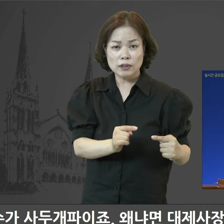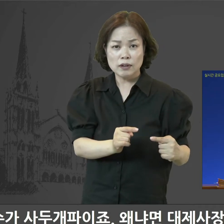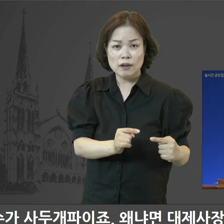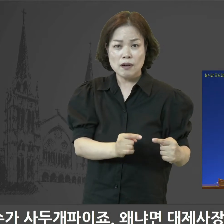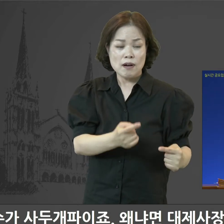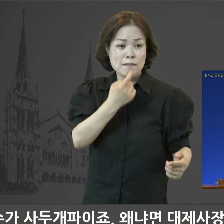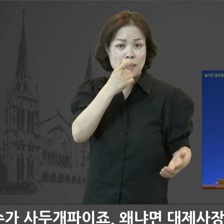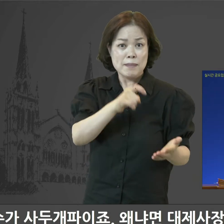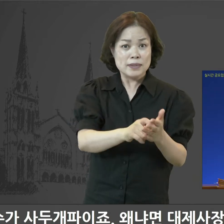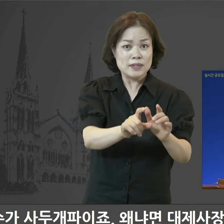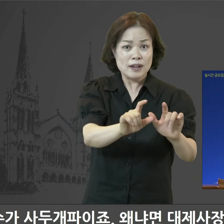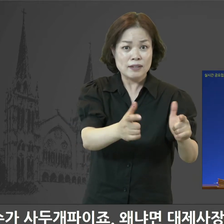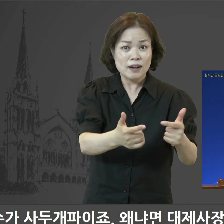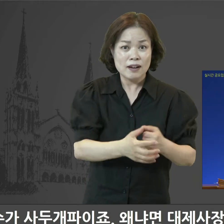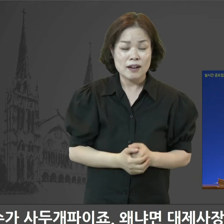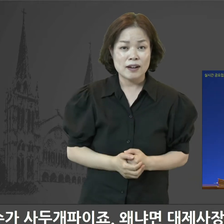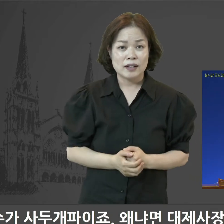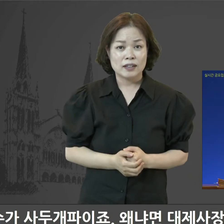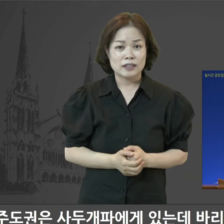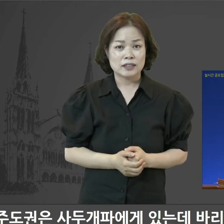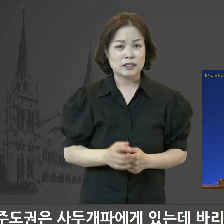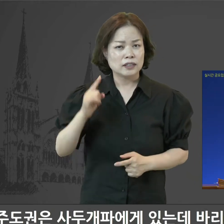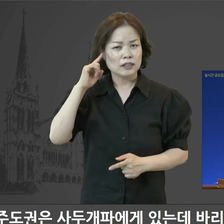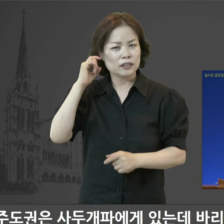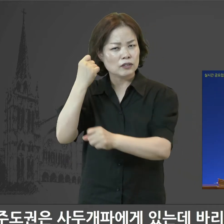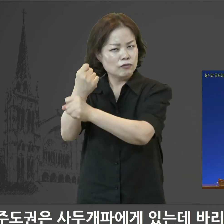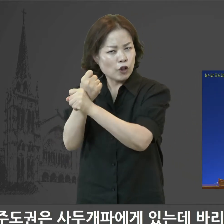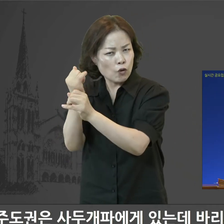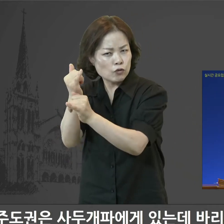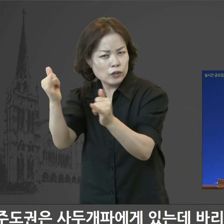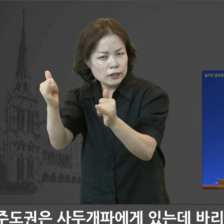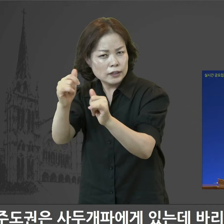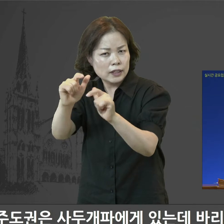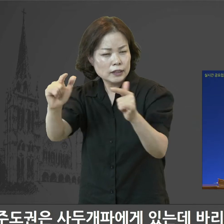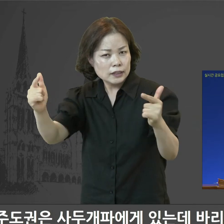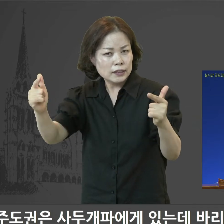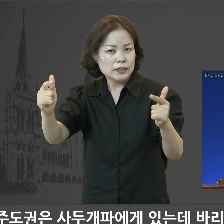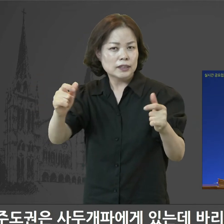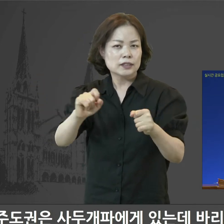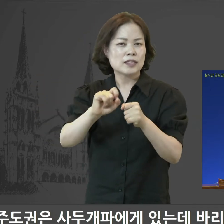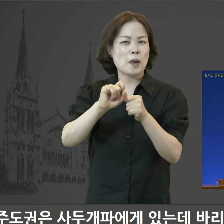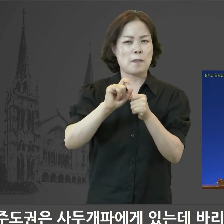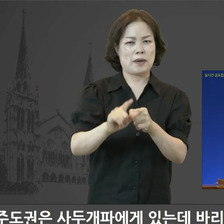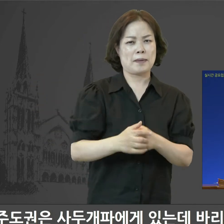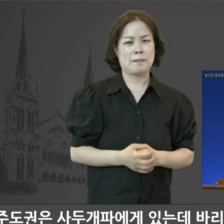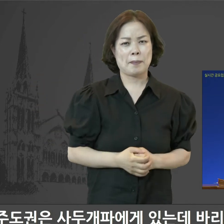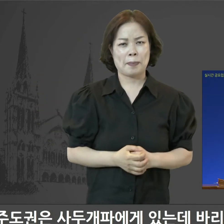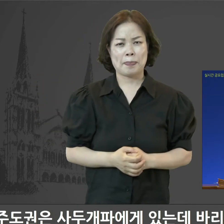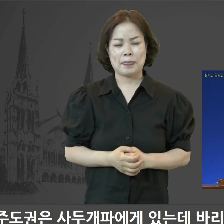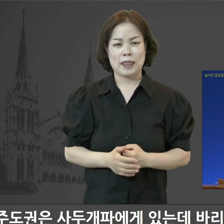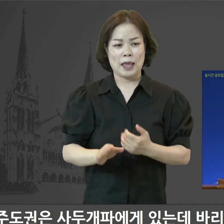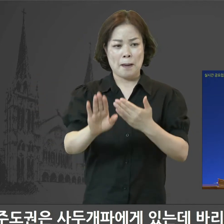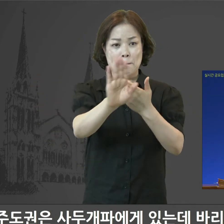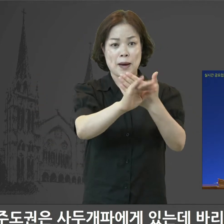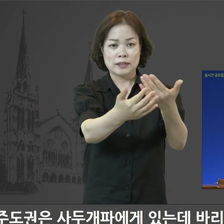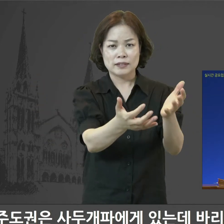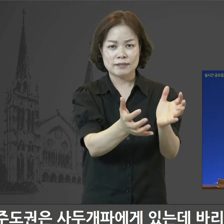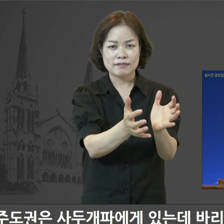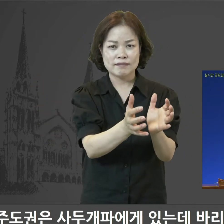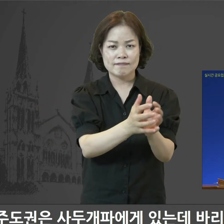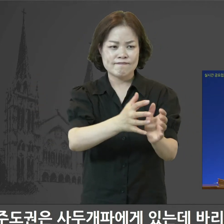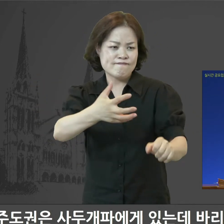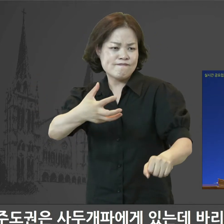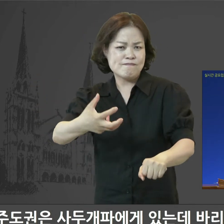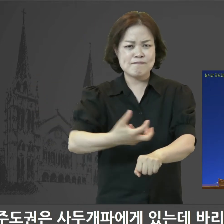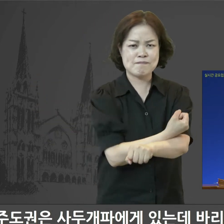사람들이에요. 이 부분을 주해하는 주세학가들의 이제 다수설에 의하면 이 바리새파들이 아주